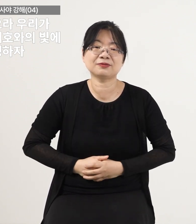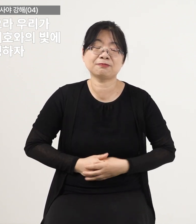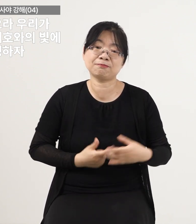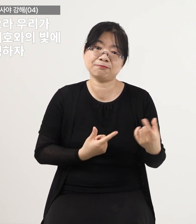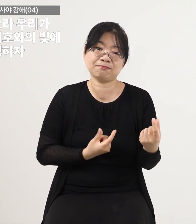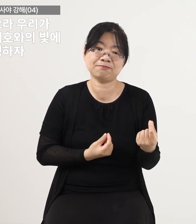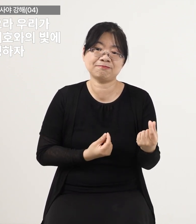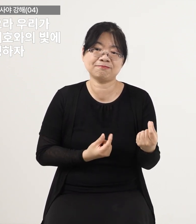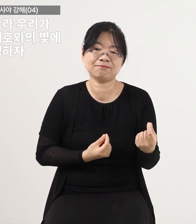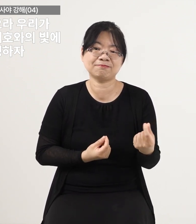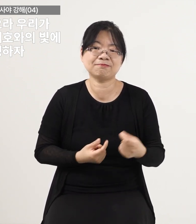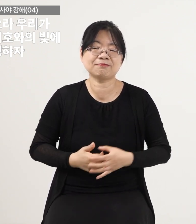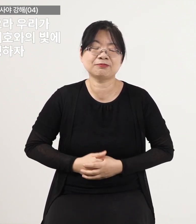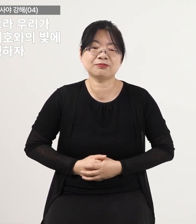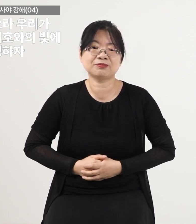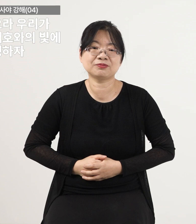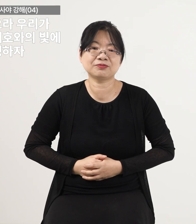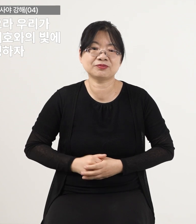거죠.